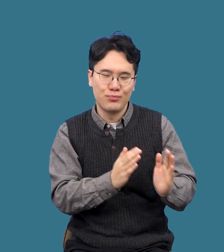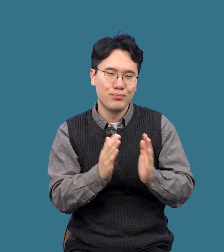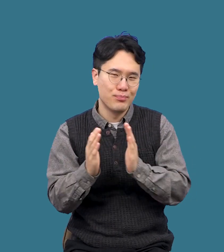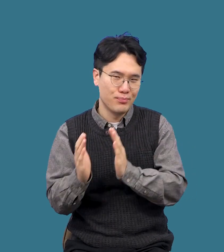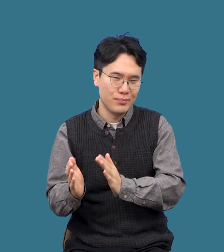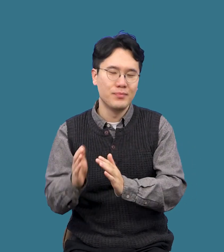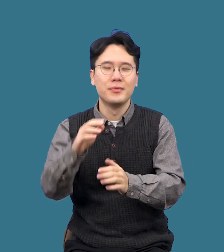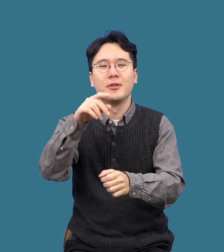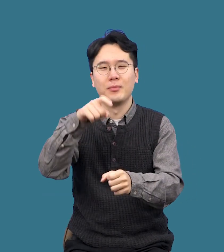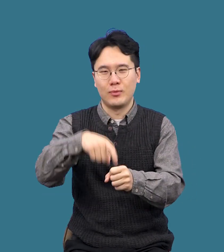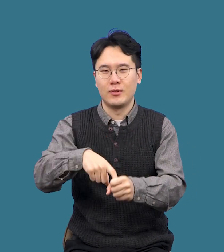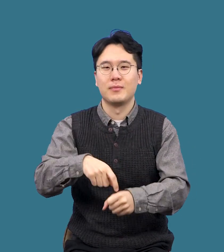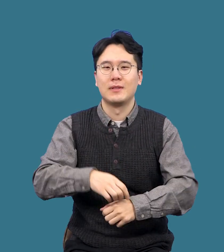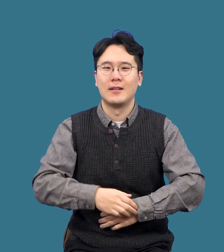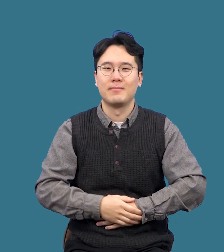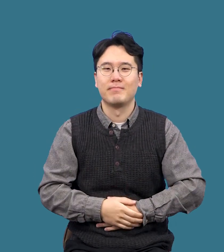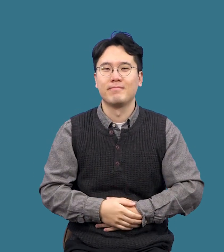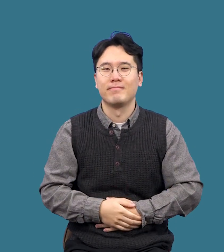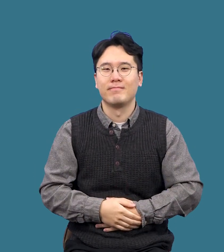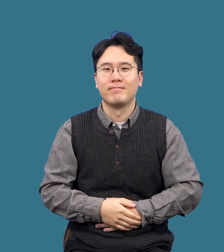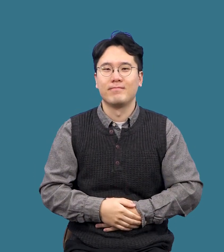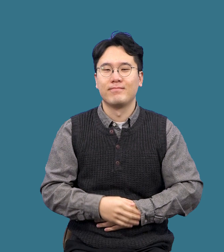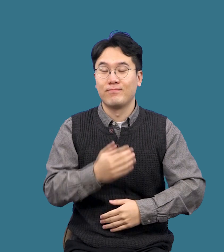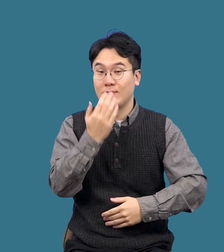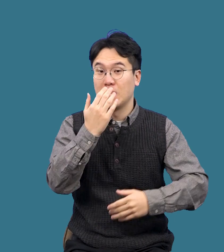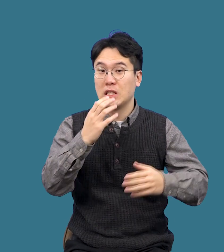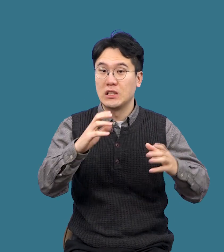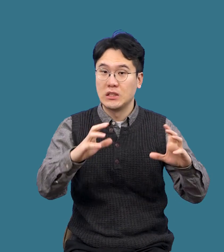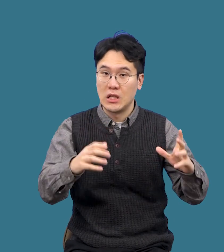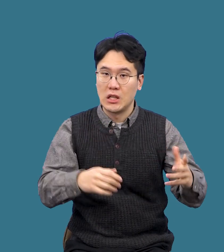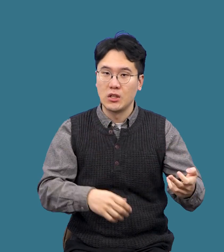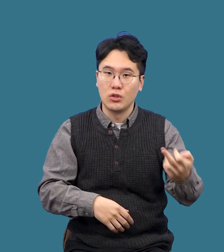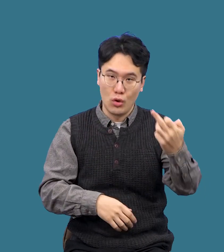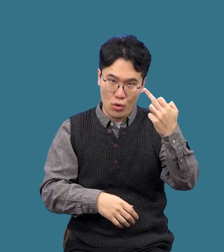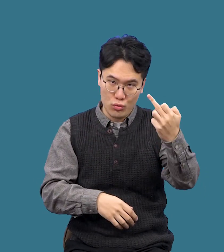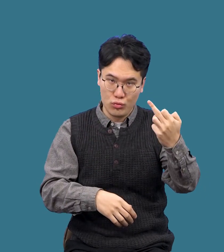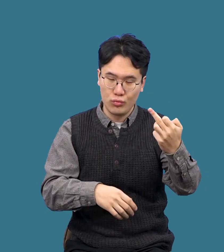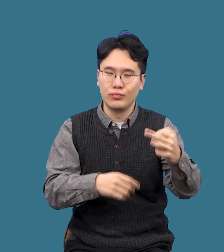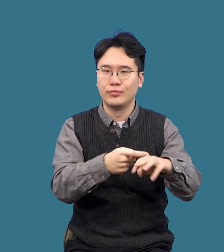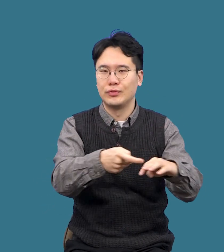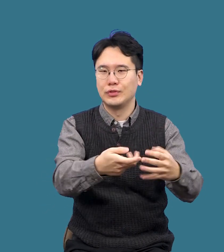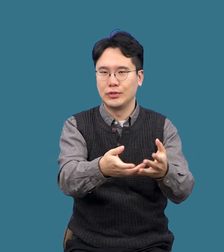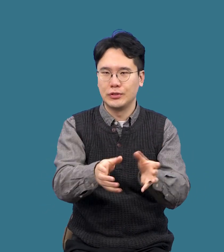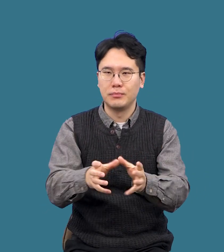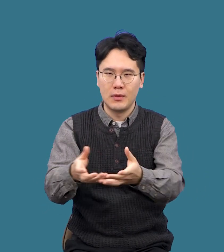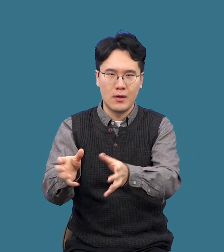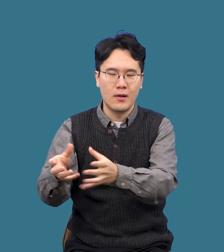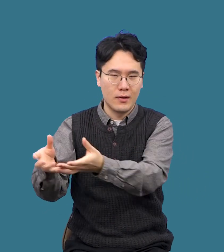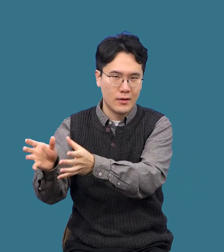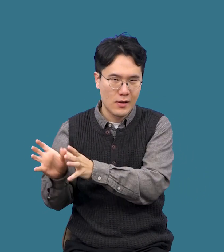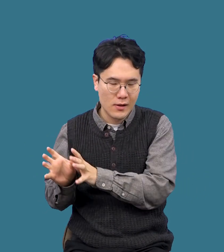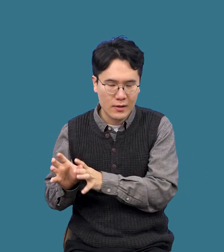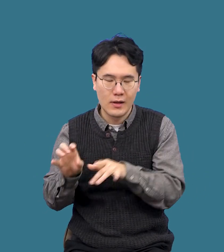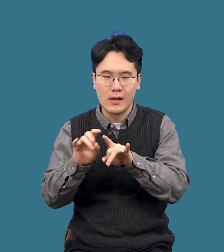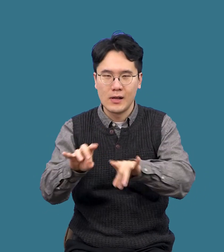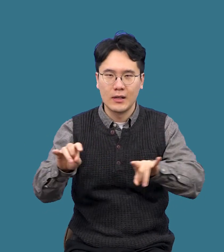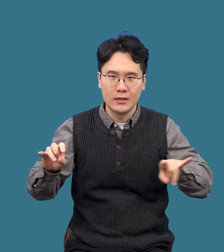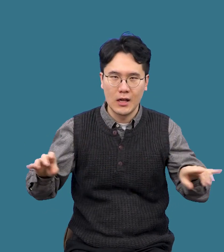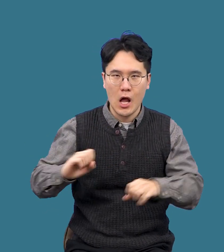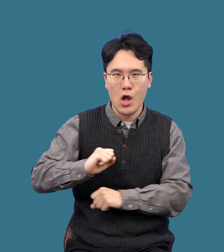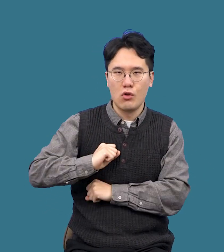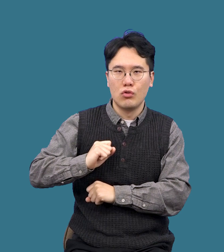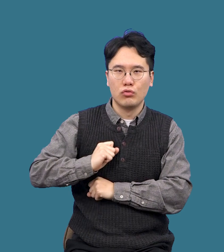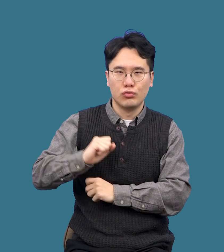것입니다. 이스라엘 12지파가 각자 진을 치고 군기를 휘날리며 각 지파의